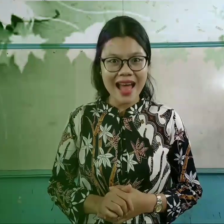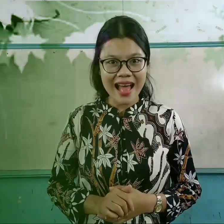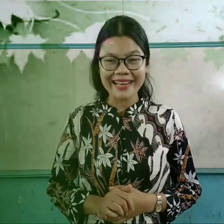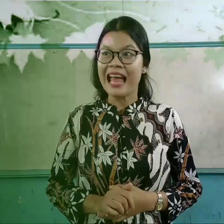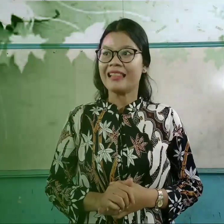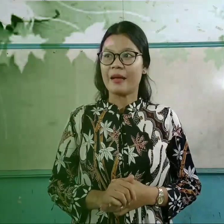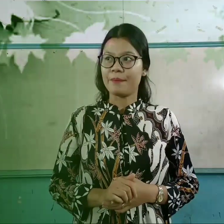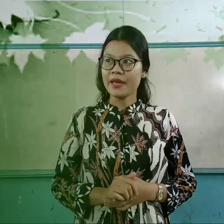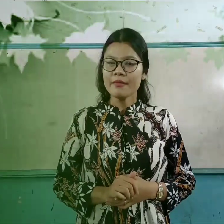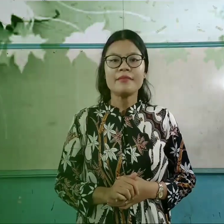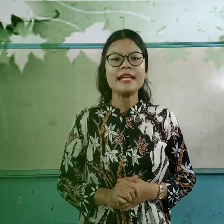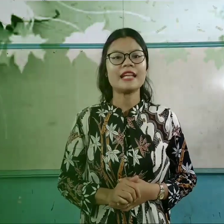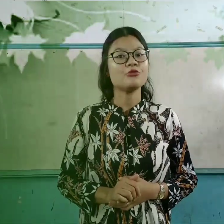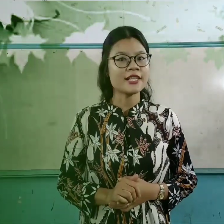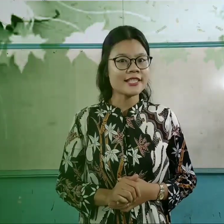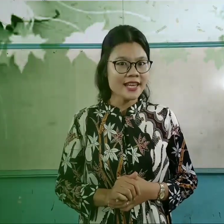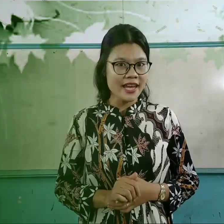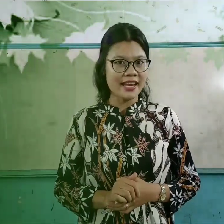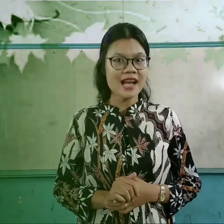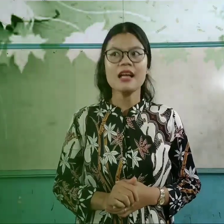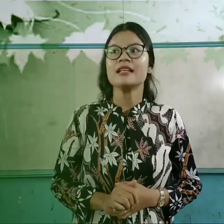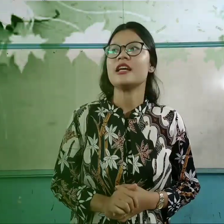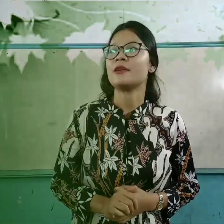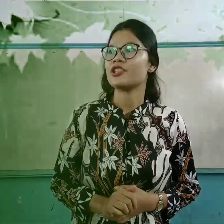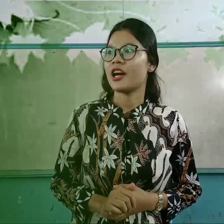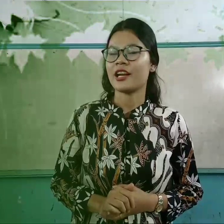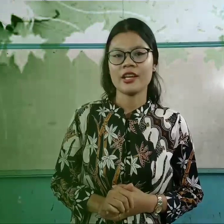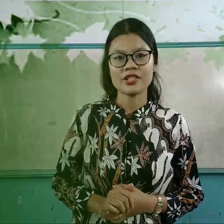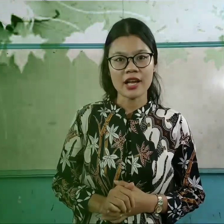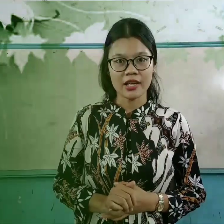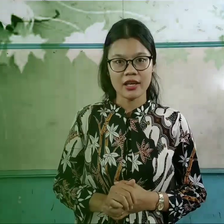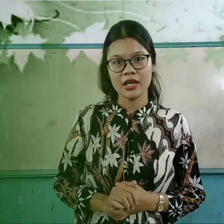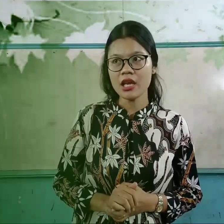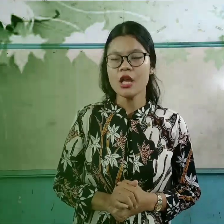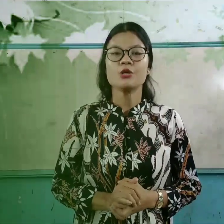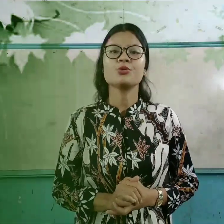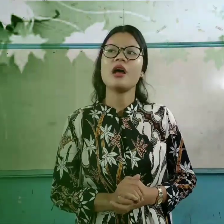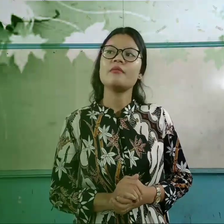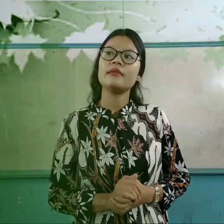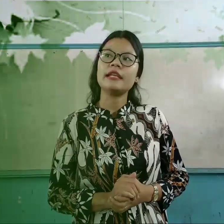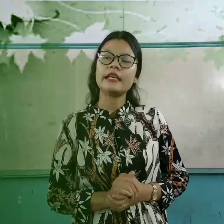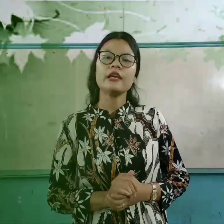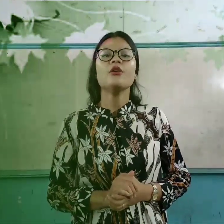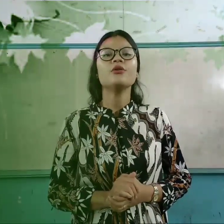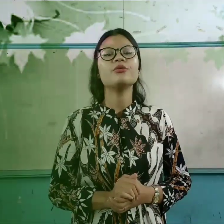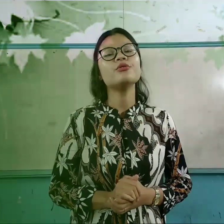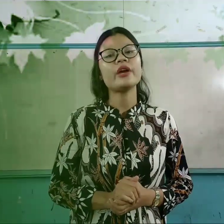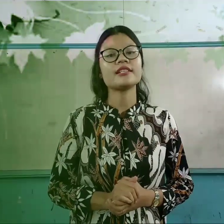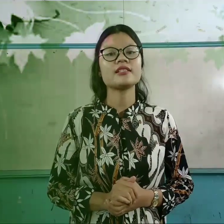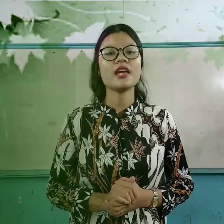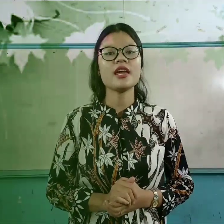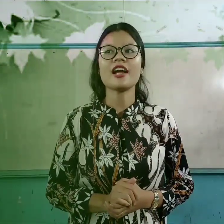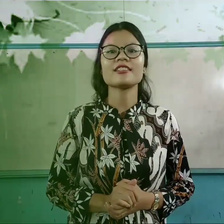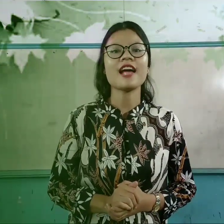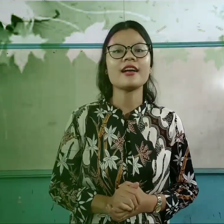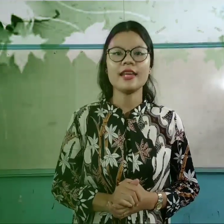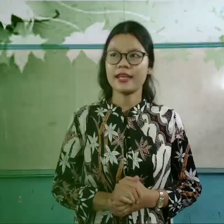bulan. Tapi melihat USG-nya ya nak, zaman sekarang yang canggih ini sudah memiliki USG yang canggih,